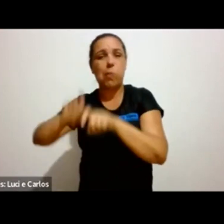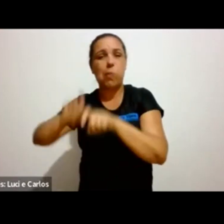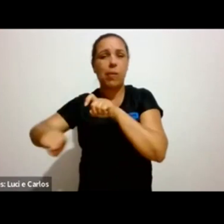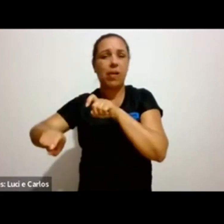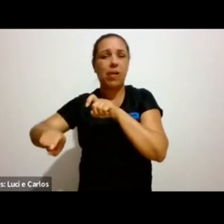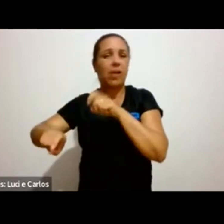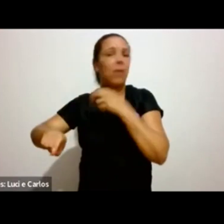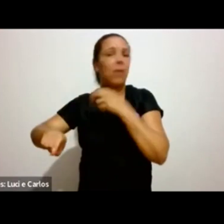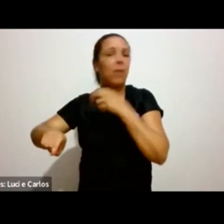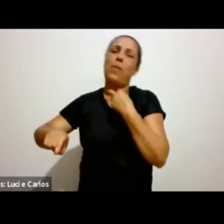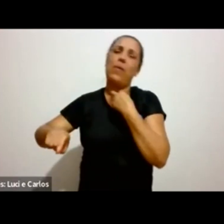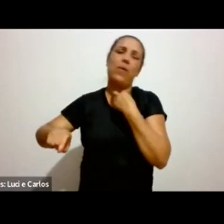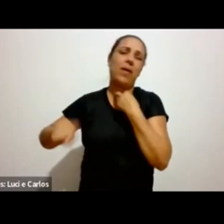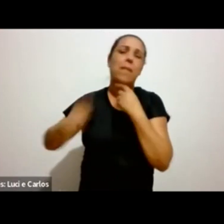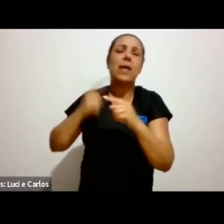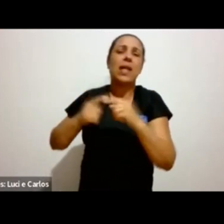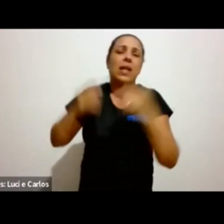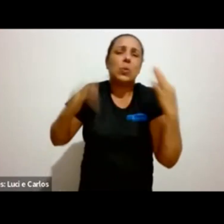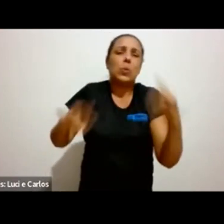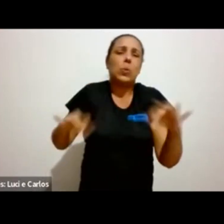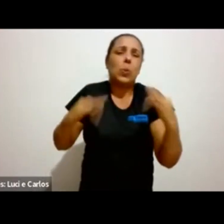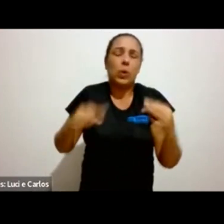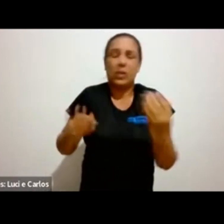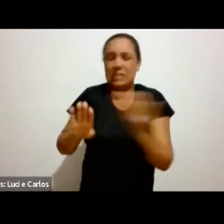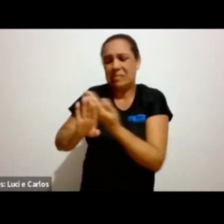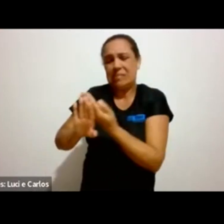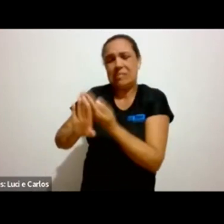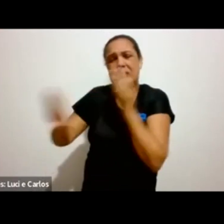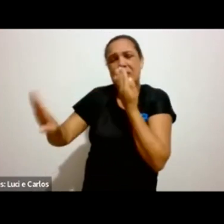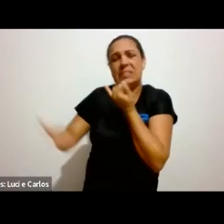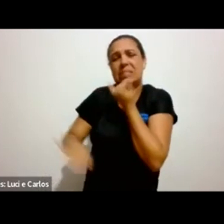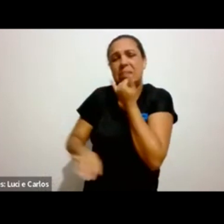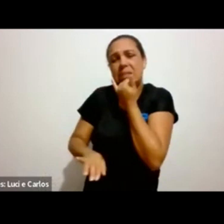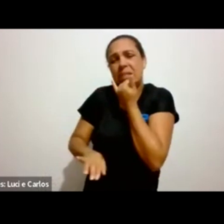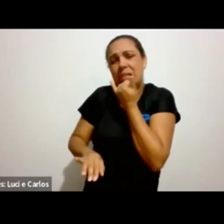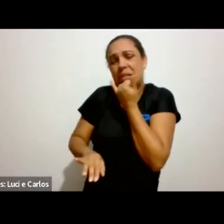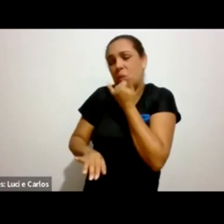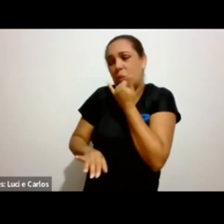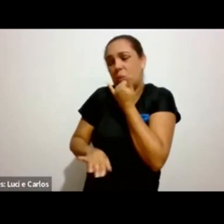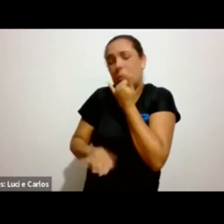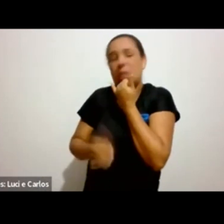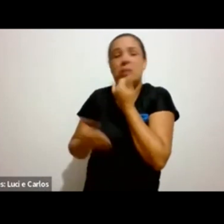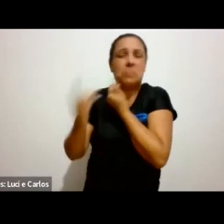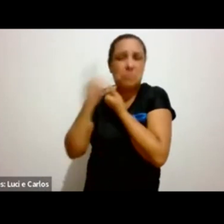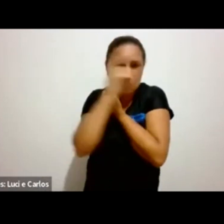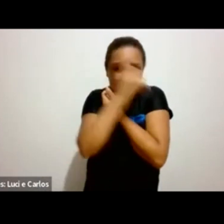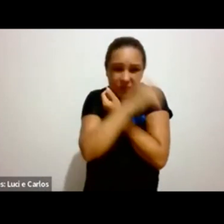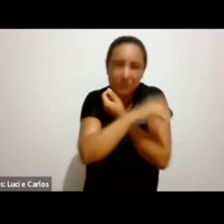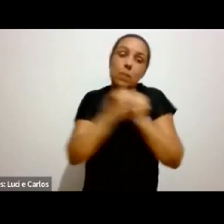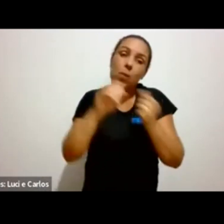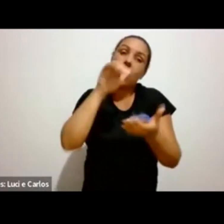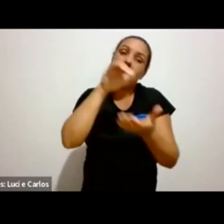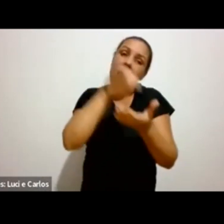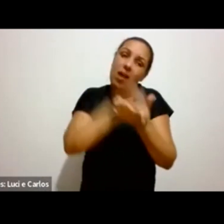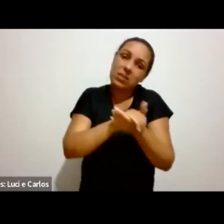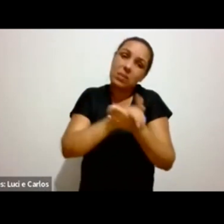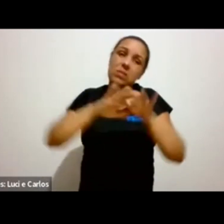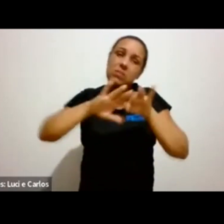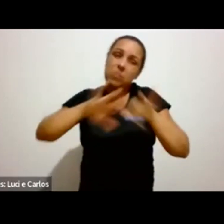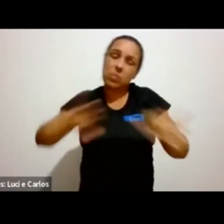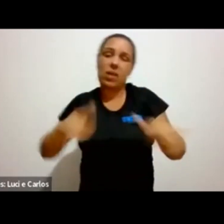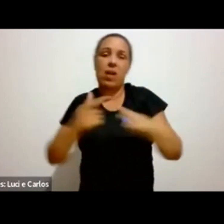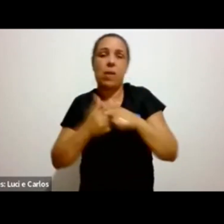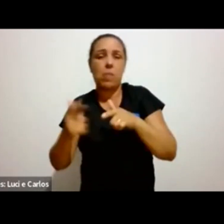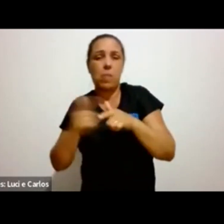só isso, né? Mas realmente é uma integração que une o casal. A importância desse